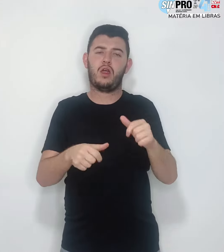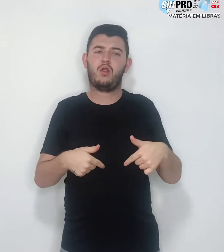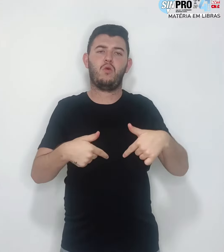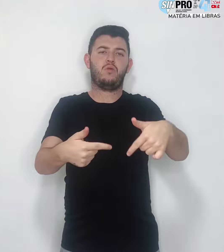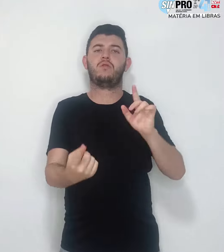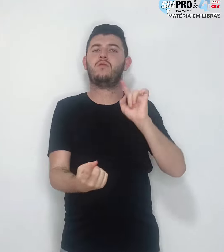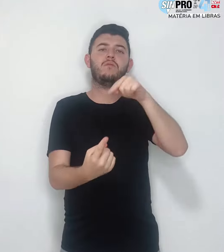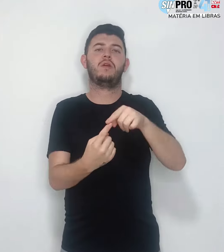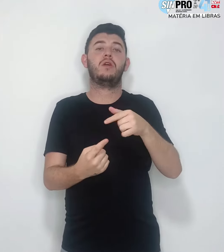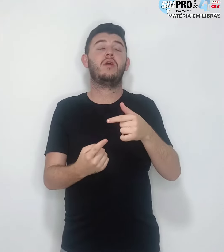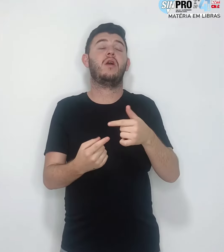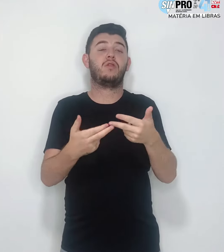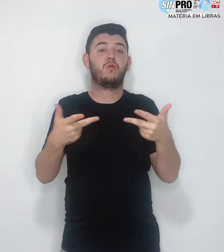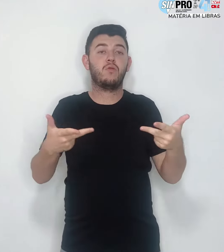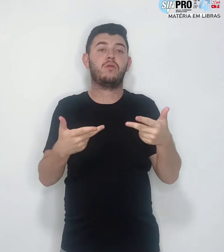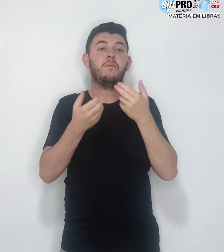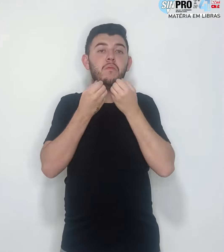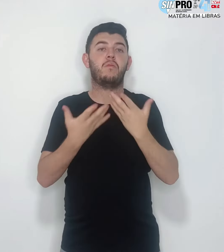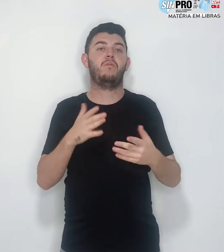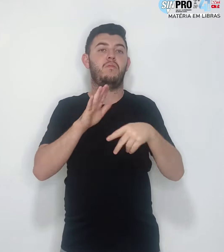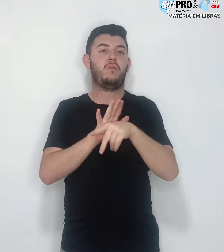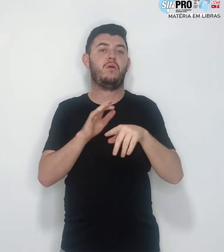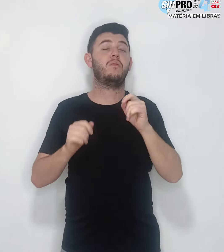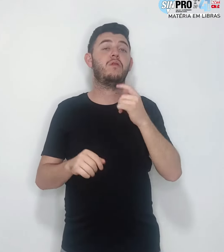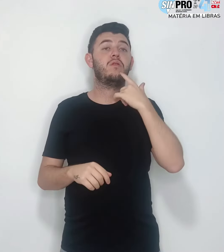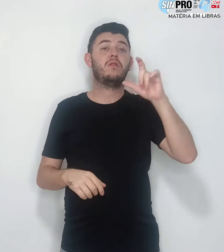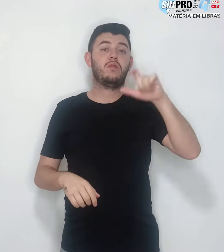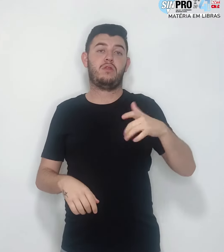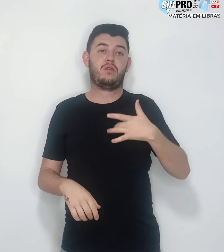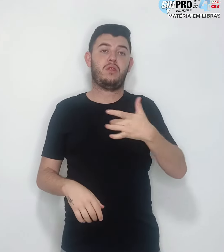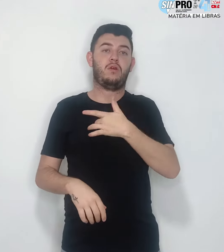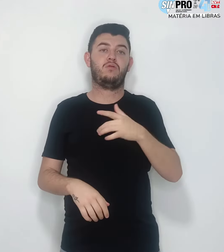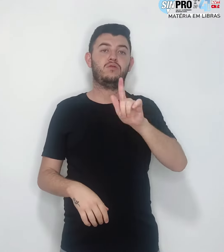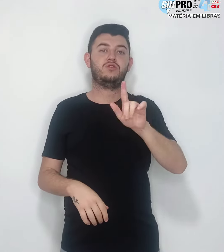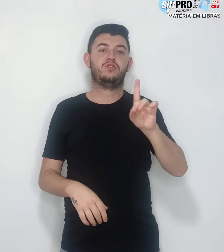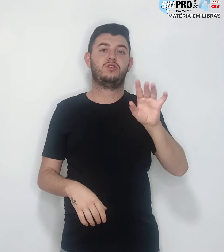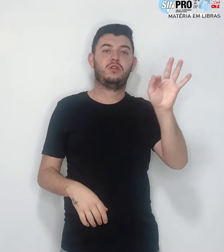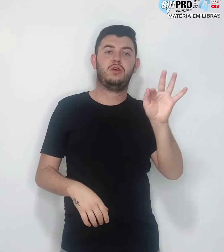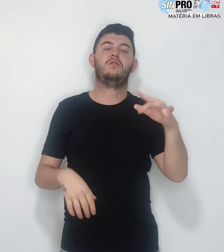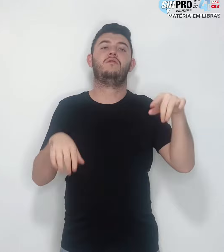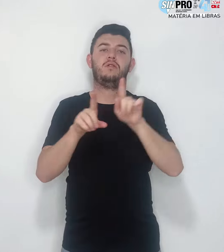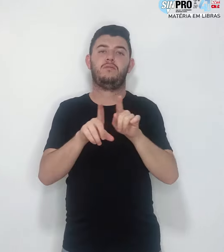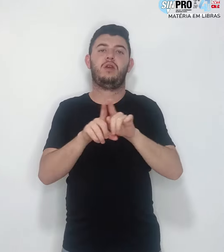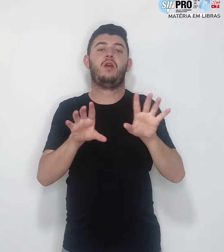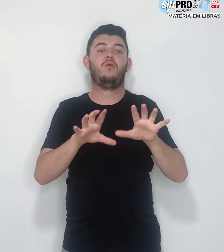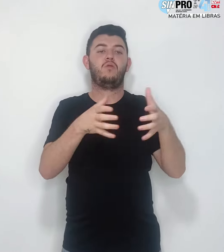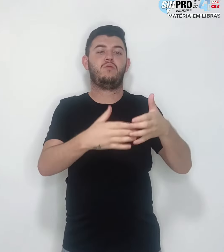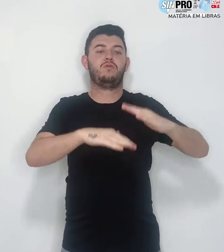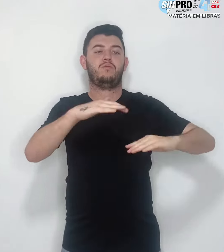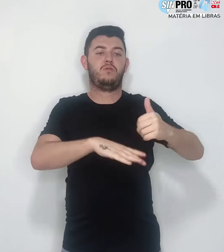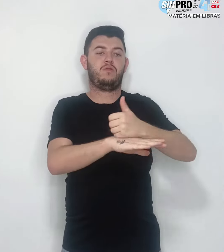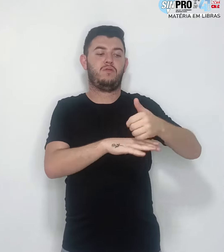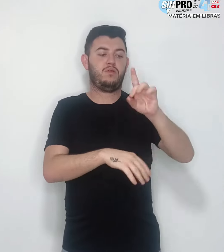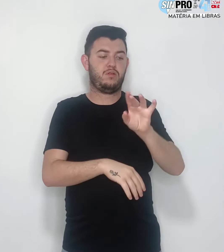do GDF Saúde às categorias do serviço público do Distrito Federal deverá ser